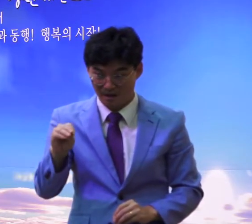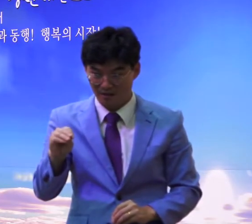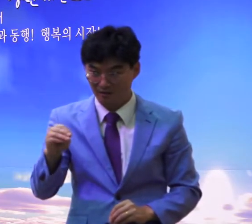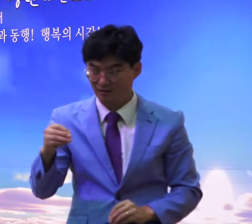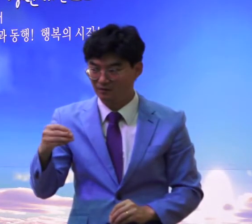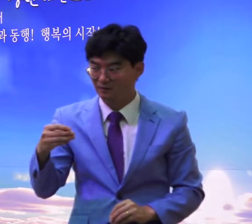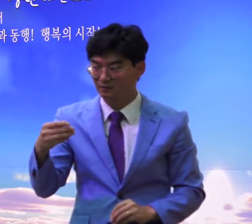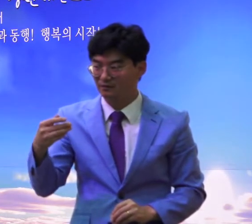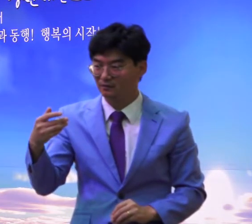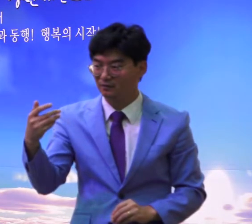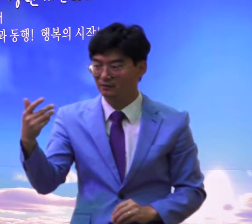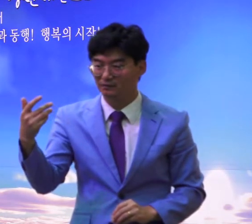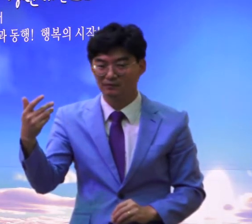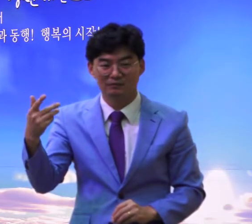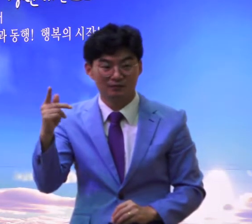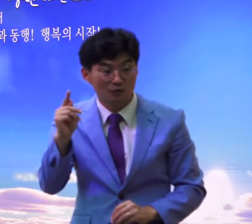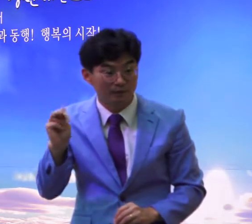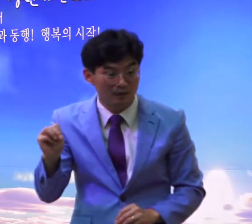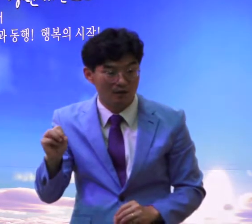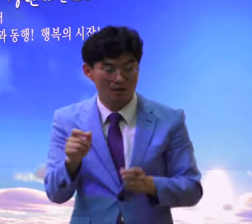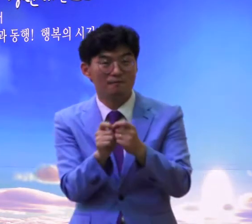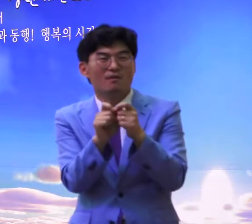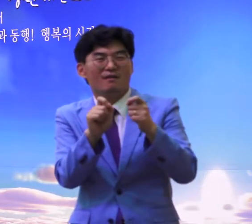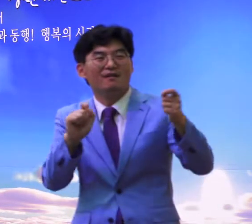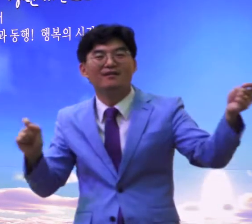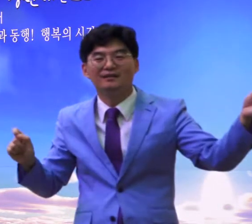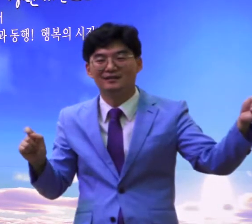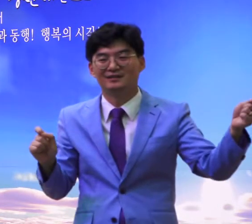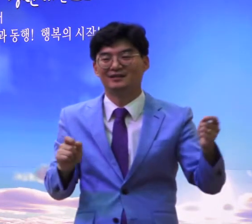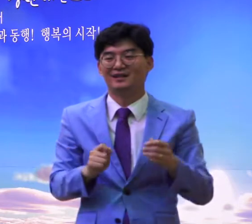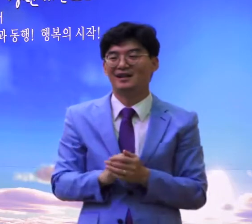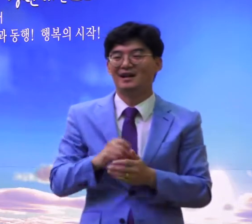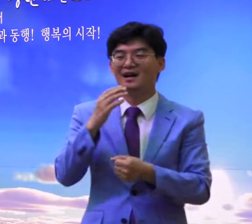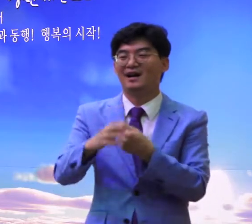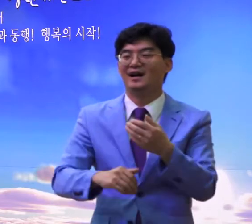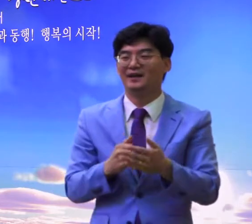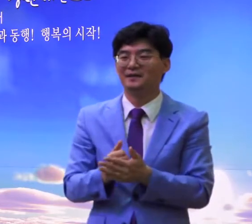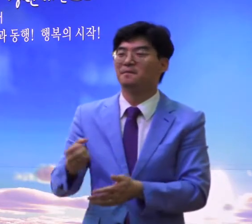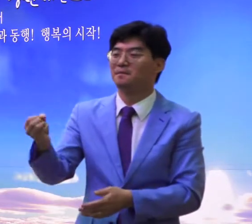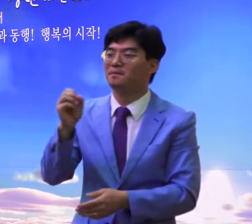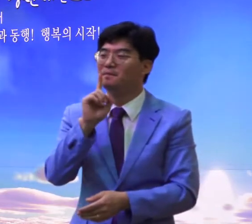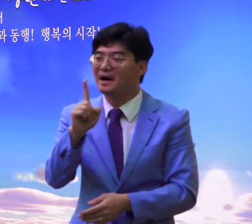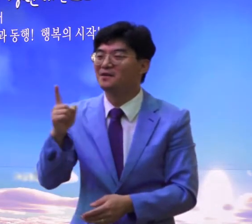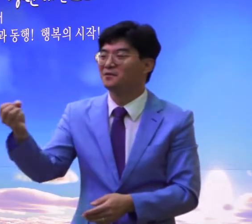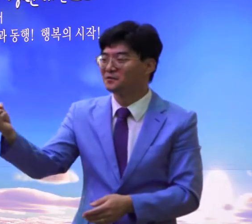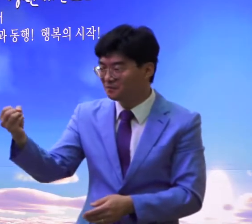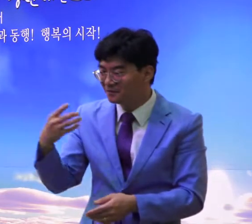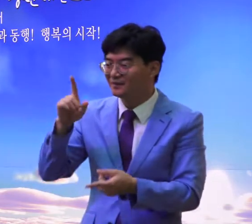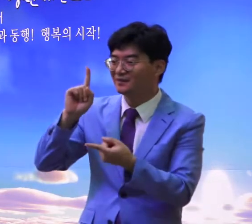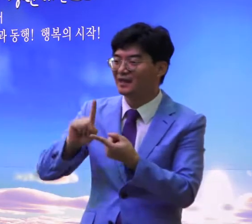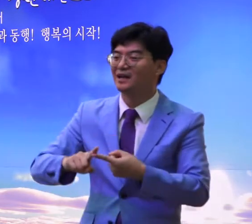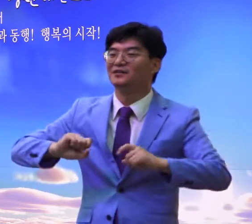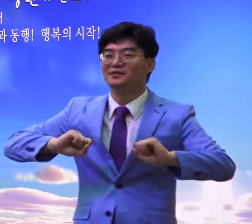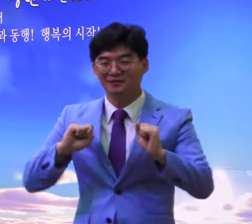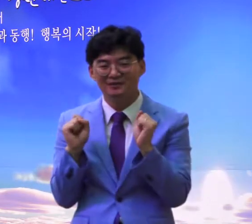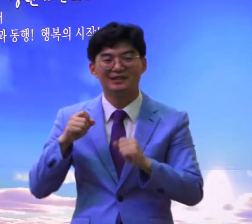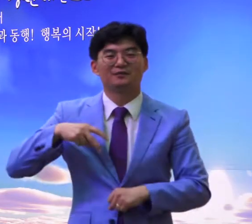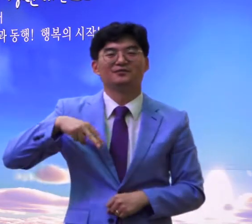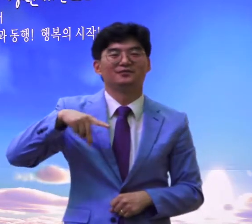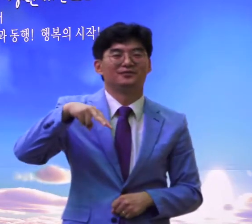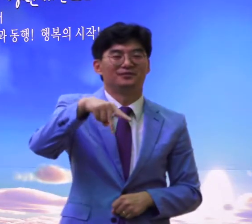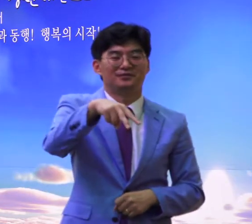17,000km는 4만 km는 그 어마어마한 길을 오직 하나님의 인도하심을 따라서 하나님만 믿고 걸어갔다는